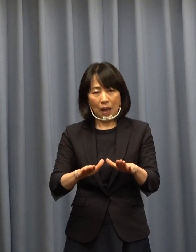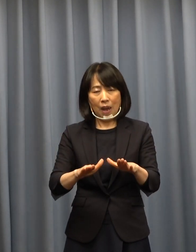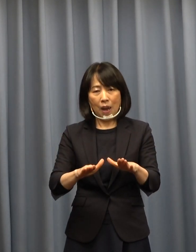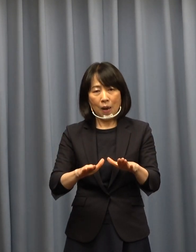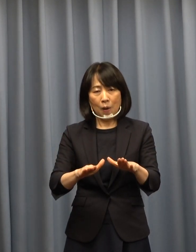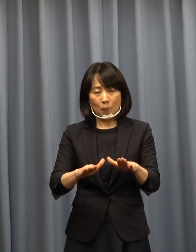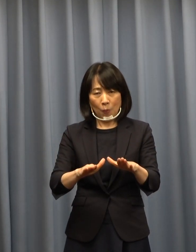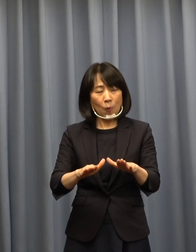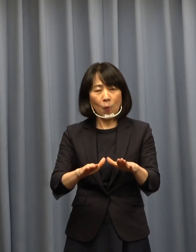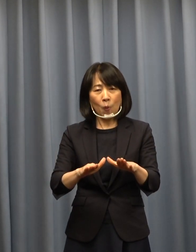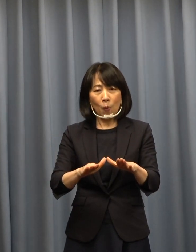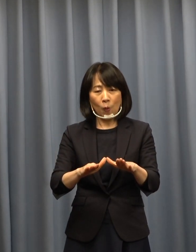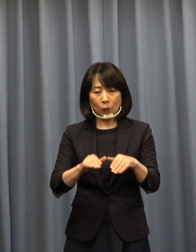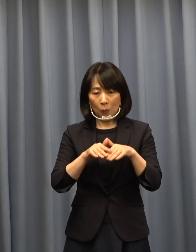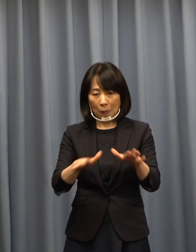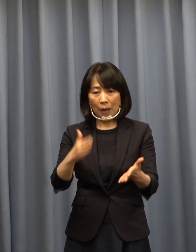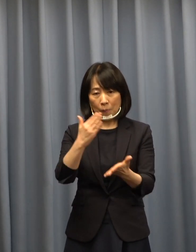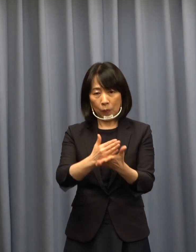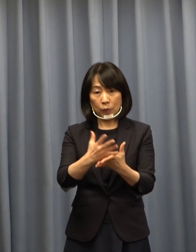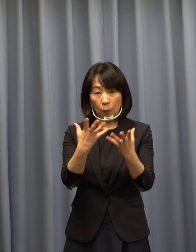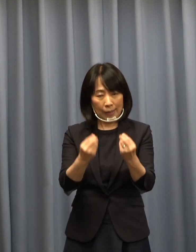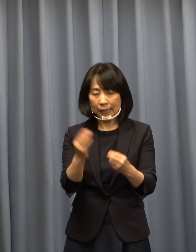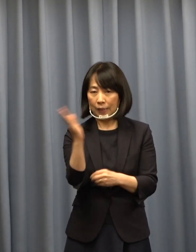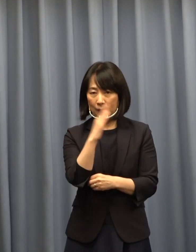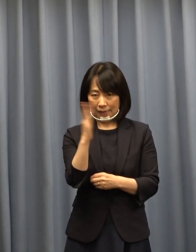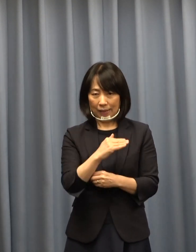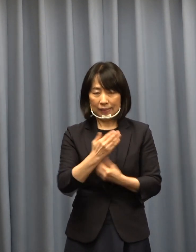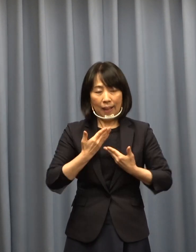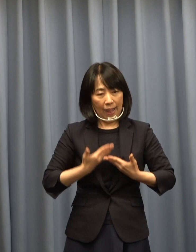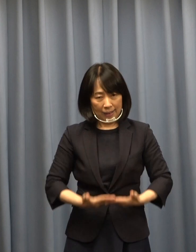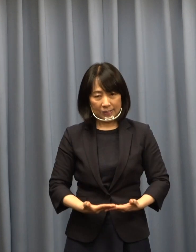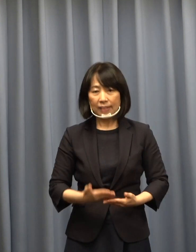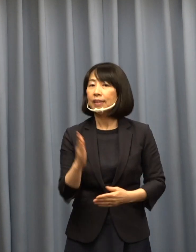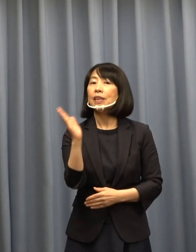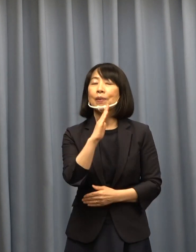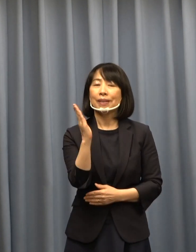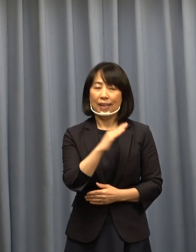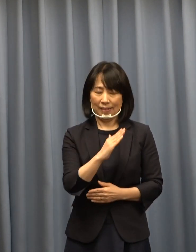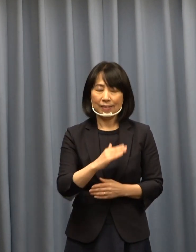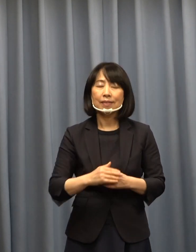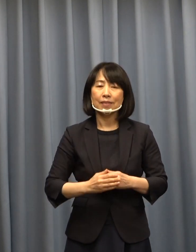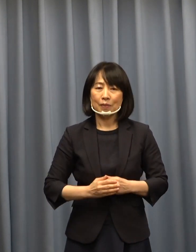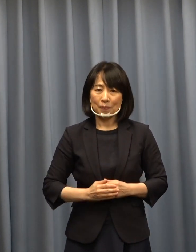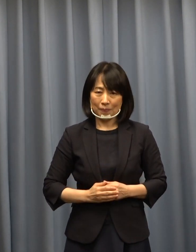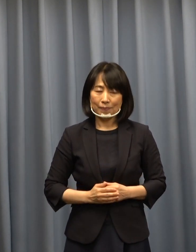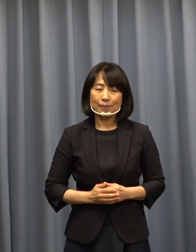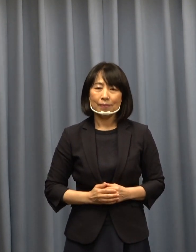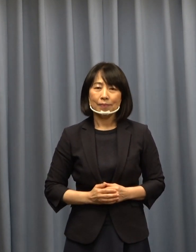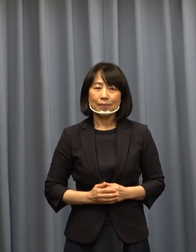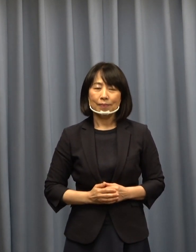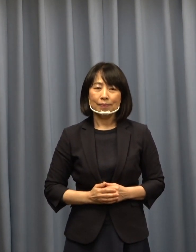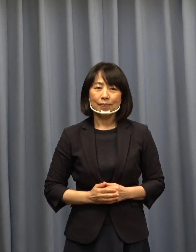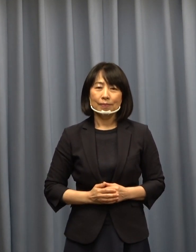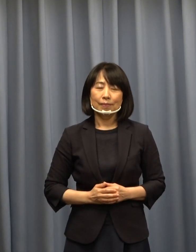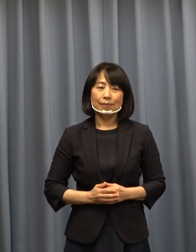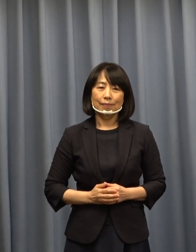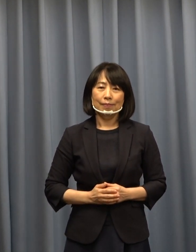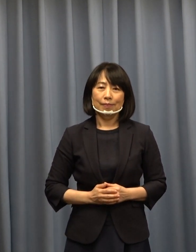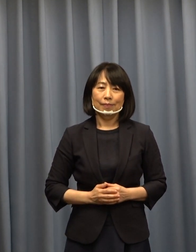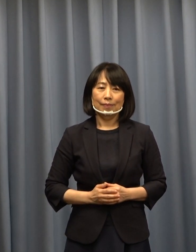か、あるいはその完全に安全な状況になったということを申し上げるまでには至ってい